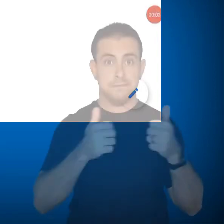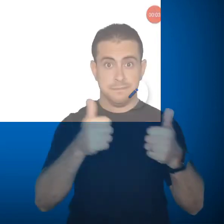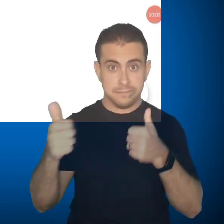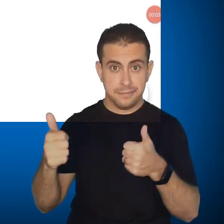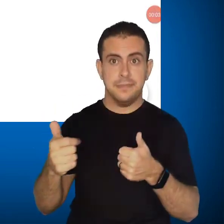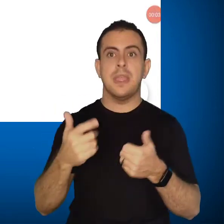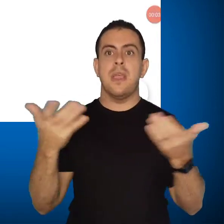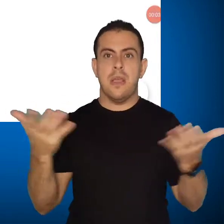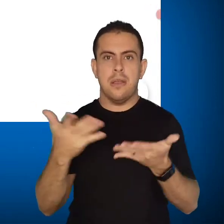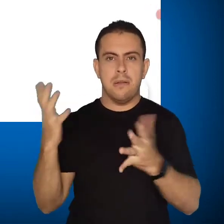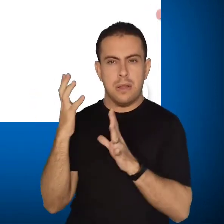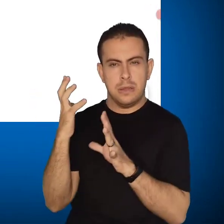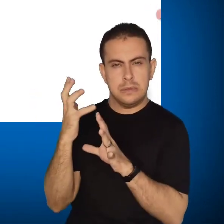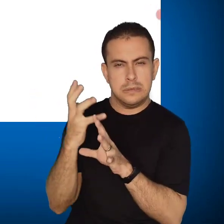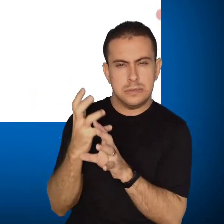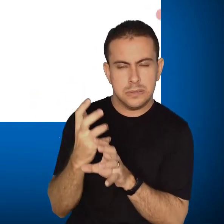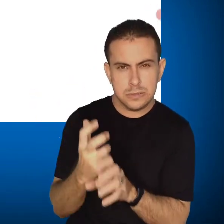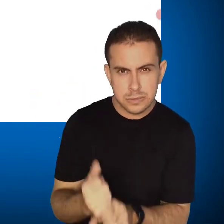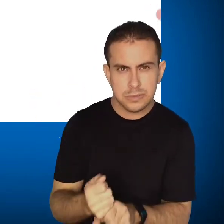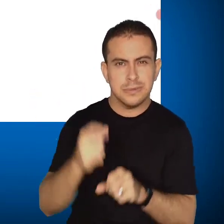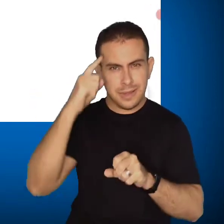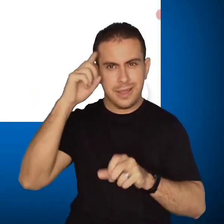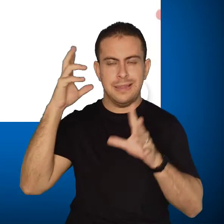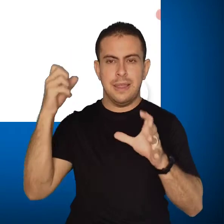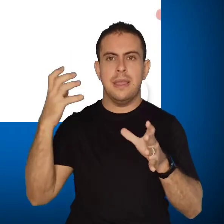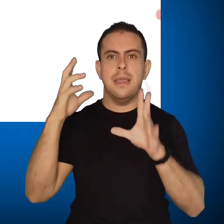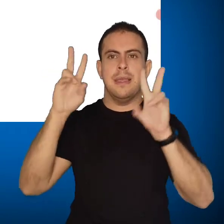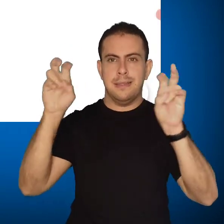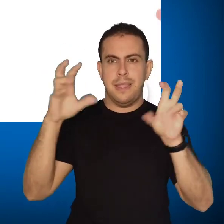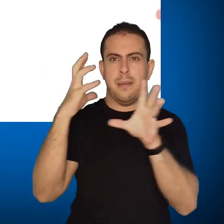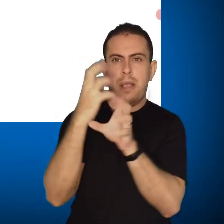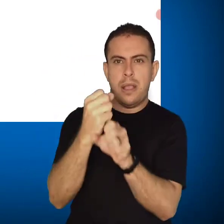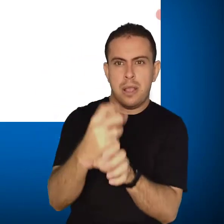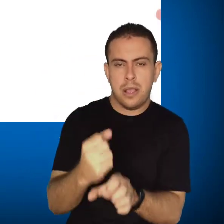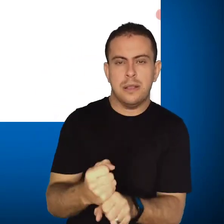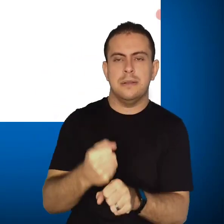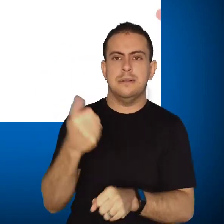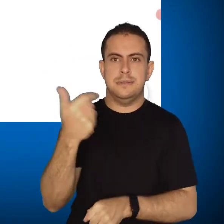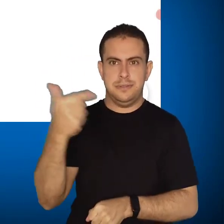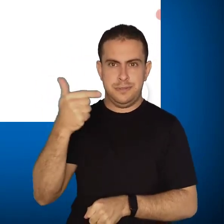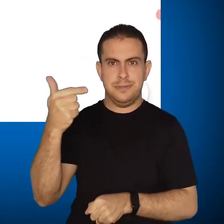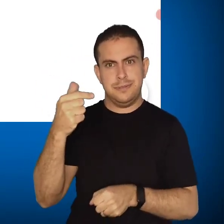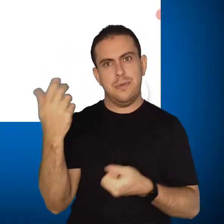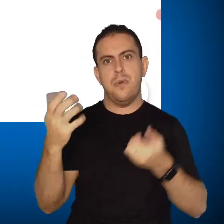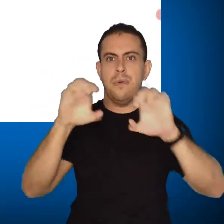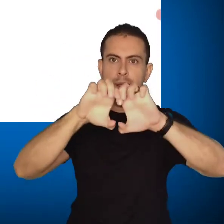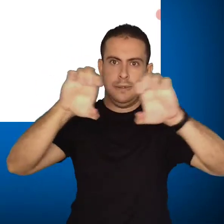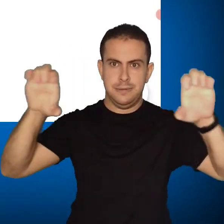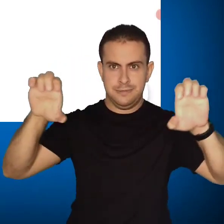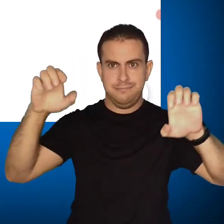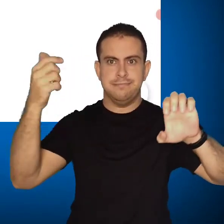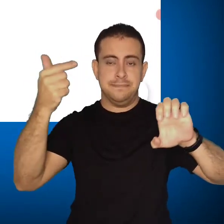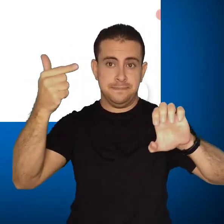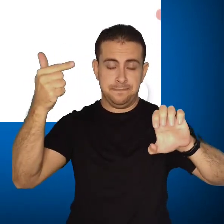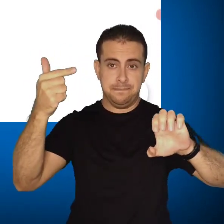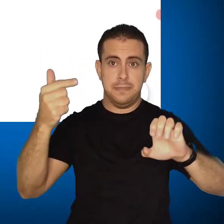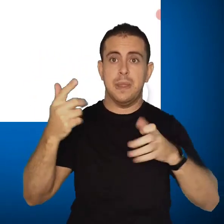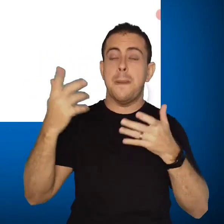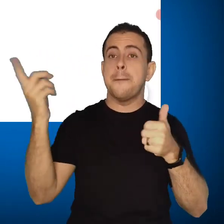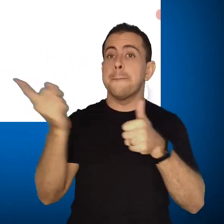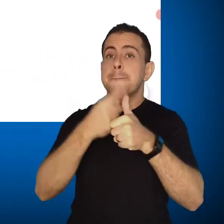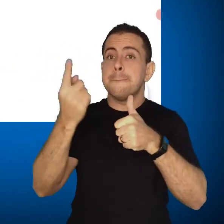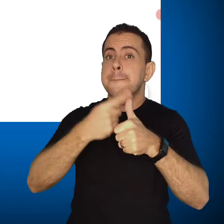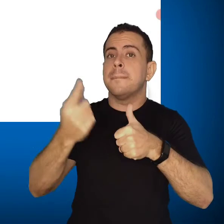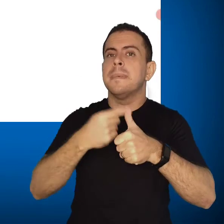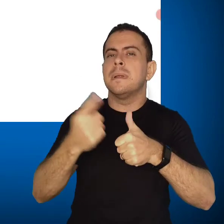Beleza, galera, vamos então fazer uma revisão aqui de tudo sobre a equação de segundo grau para relembrar para vocês. Inicialmente eu vou colocar aqui de primeiro ponto